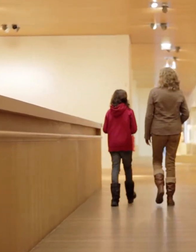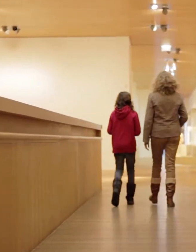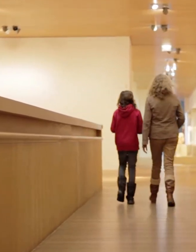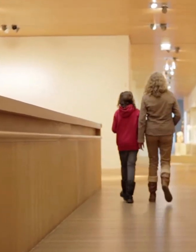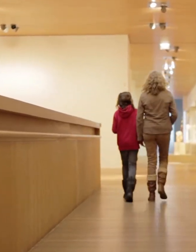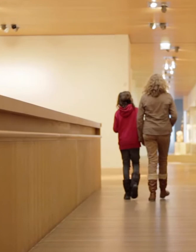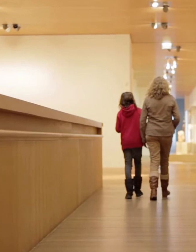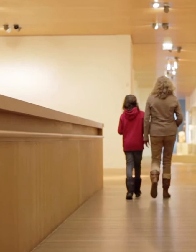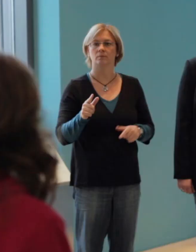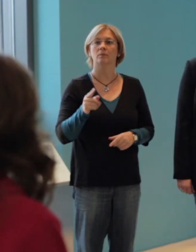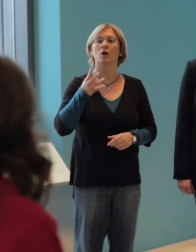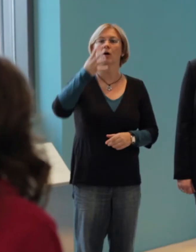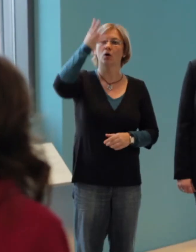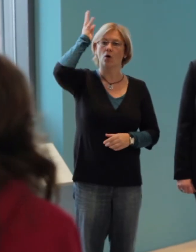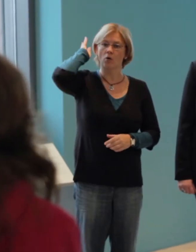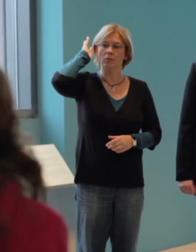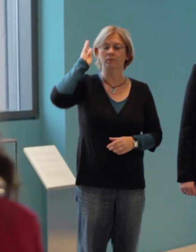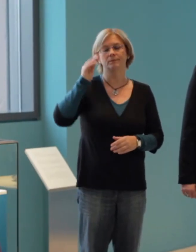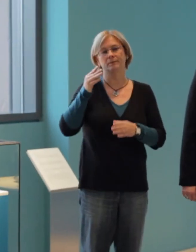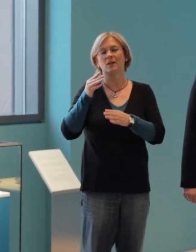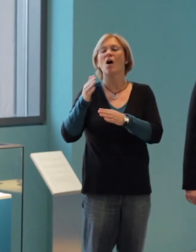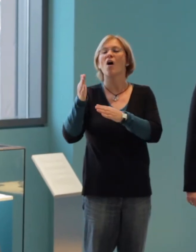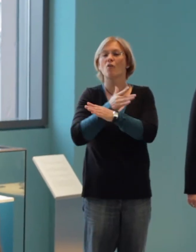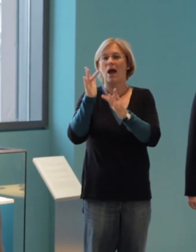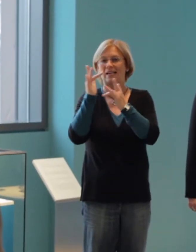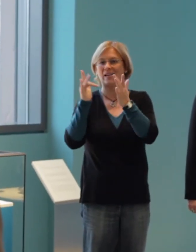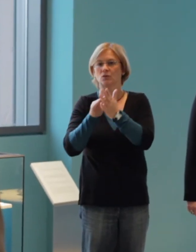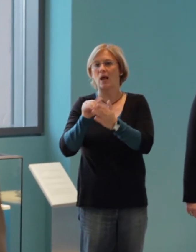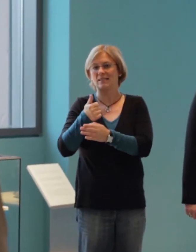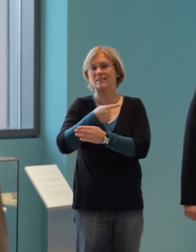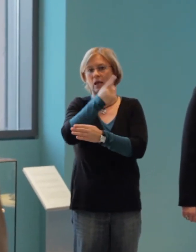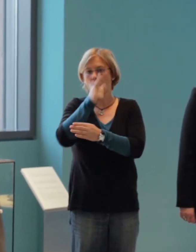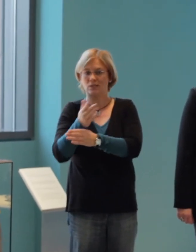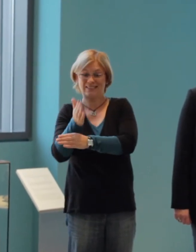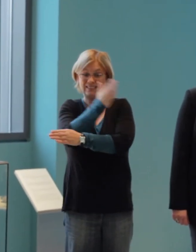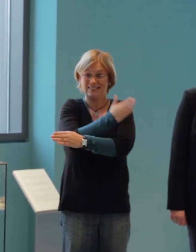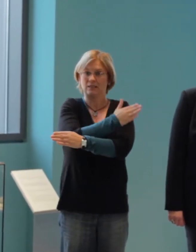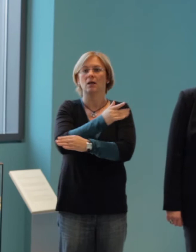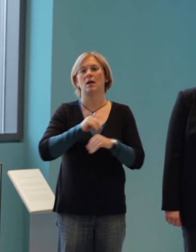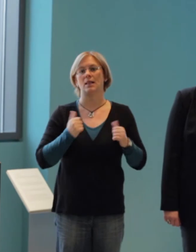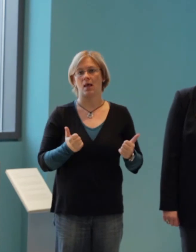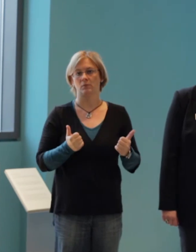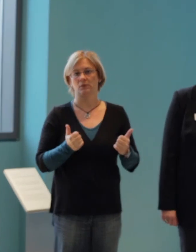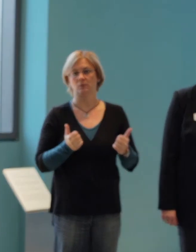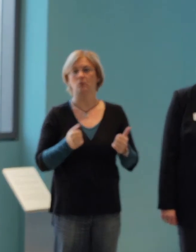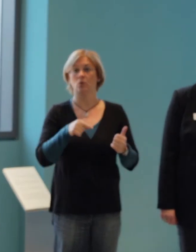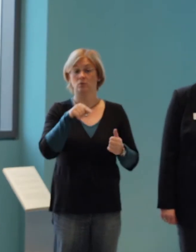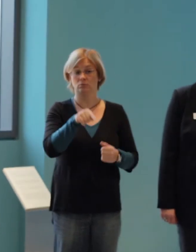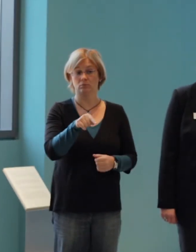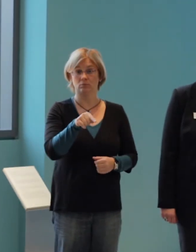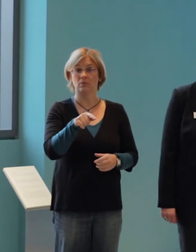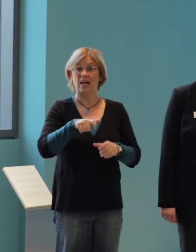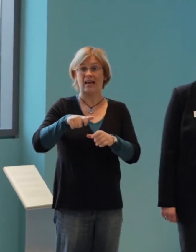ja im ersten Jahrhundert vor Christus das Gebiet links